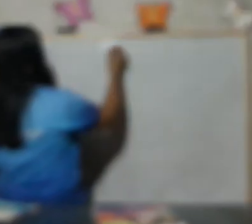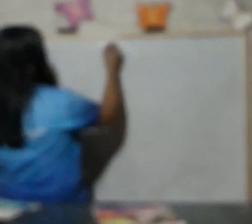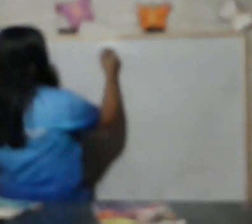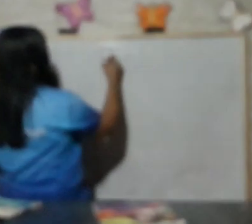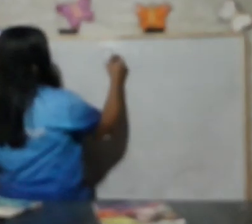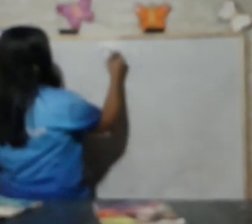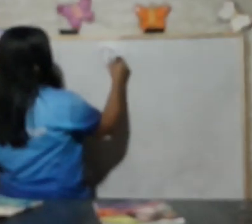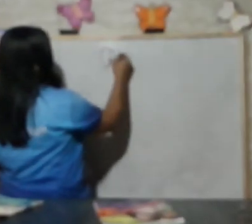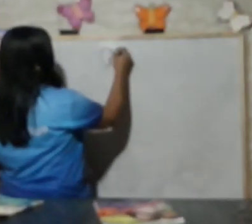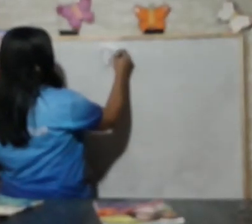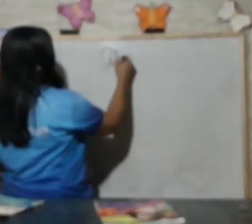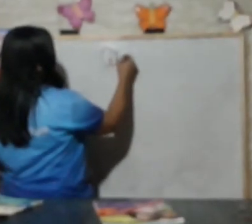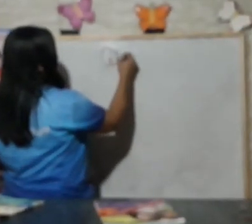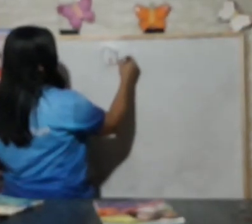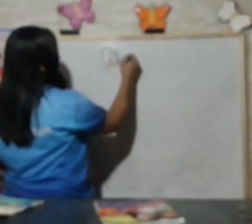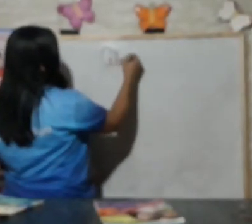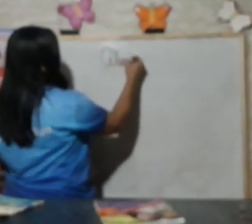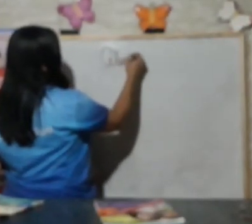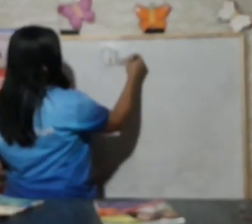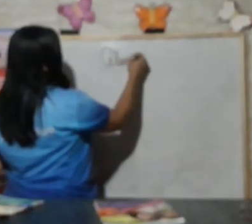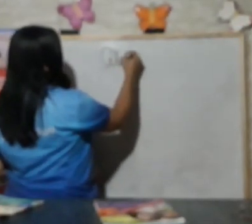aqui, atividade de casa.